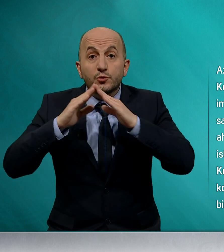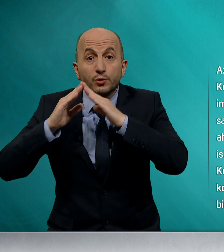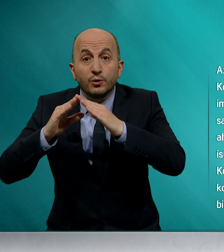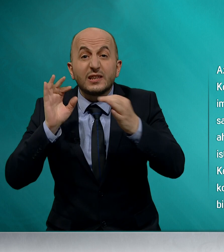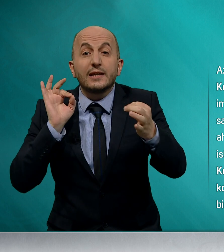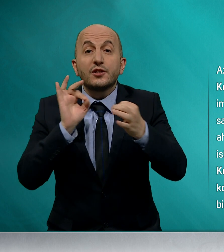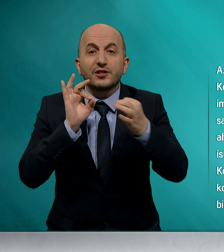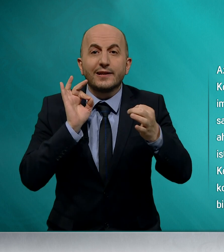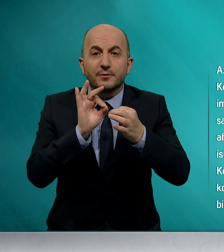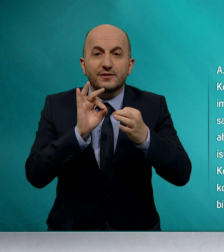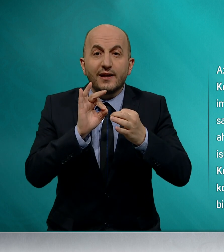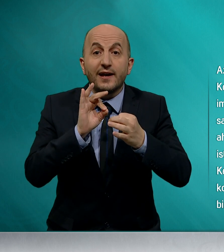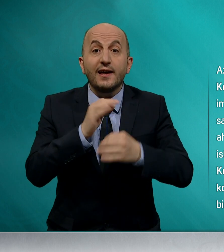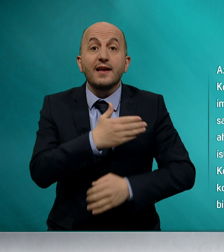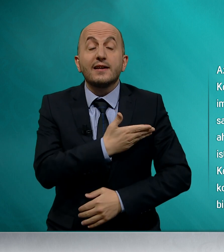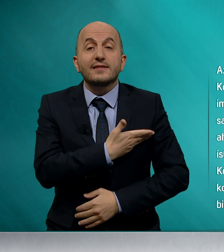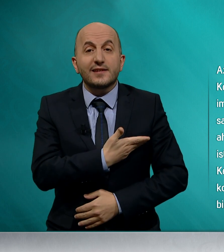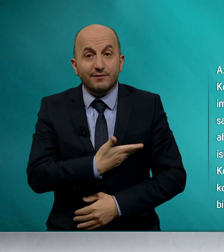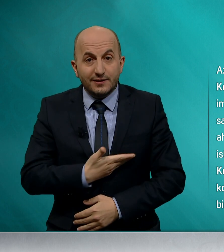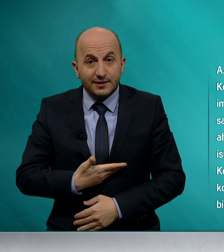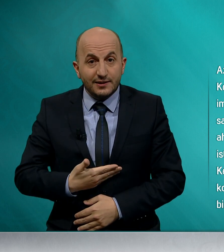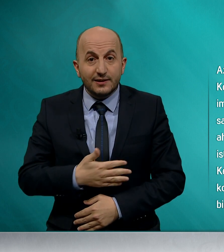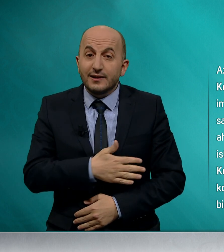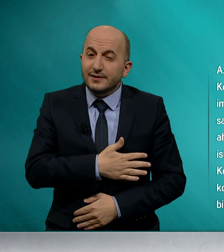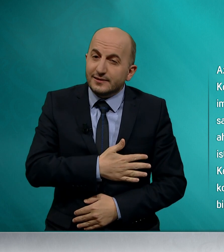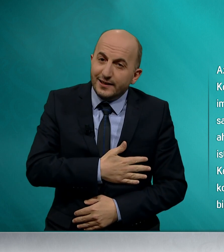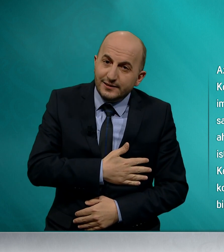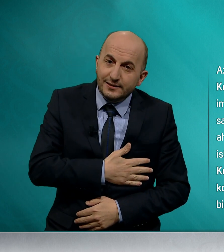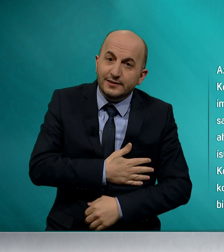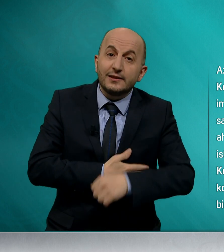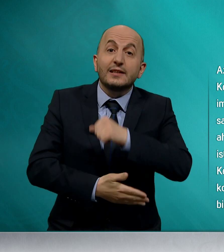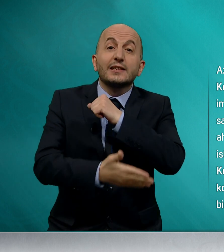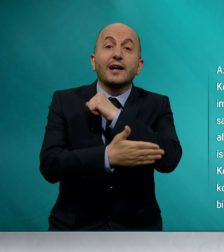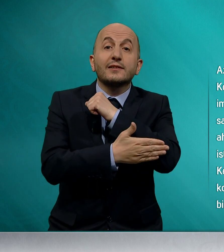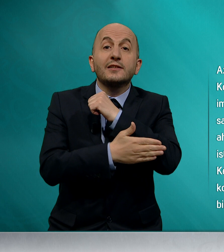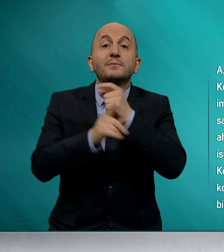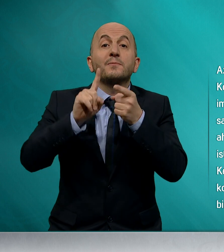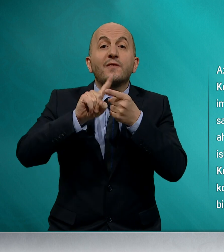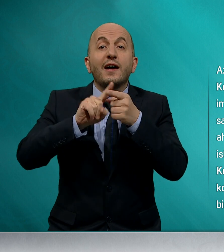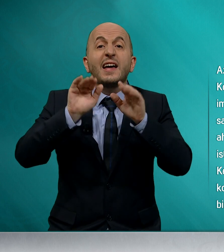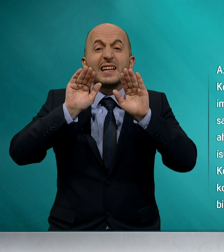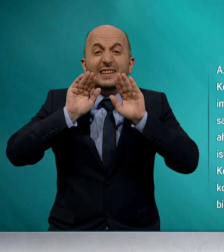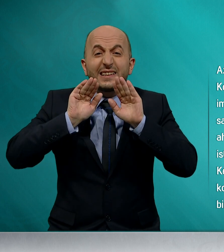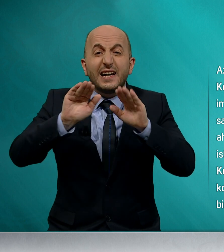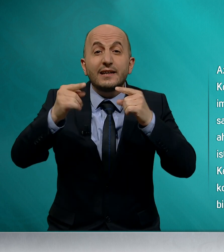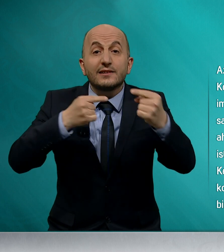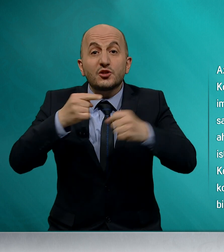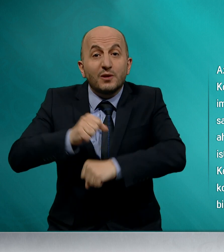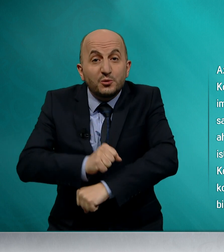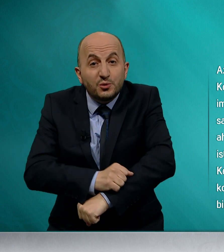Komşuluk ilişkilerimizde sevgi, saygı, yardım ve dayanışma